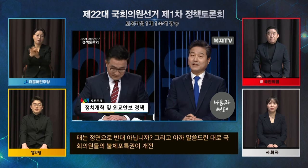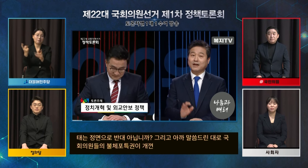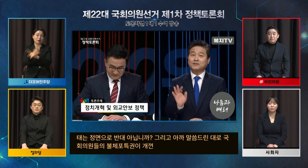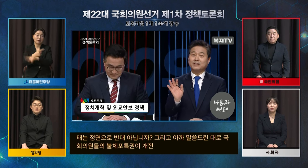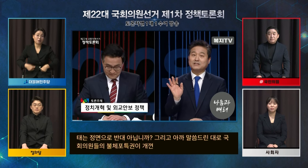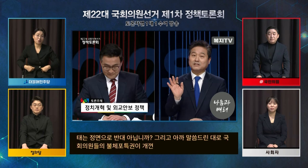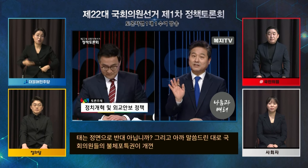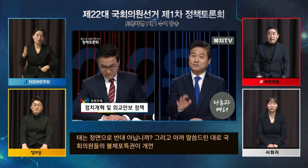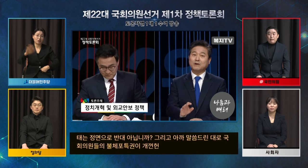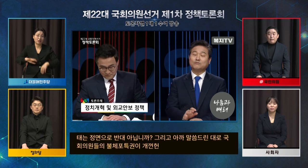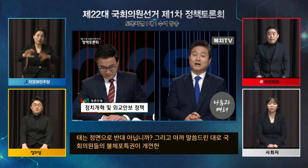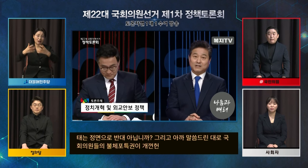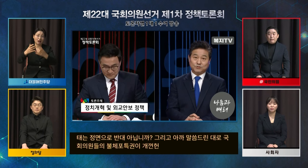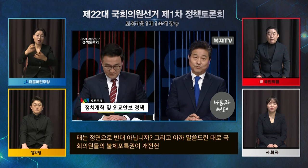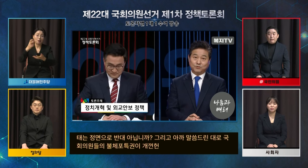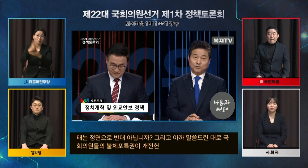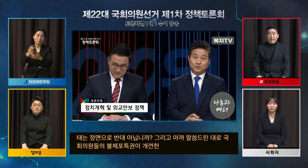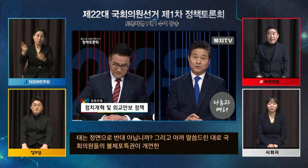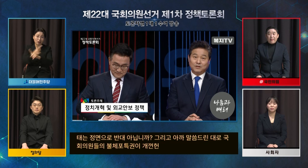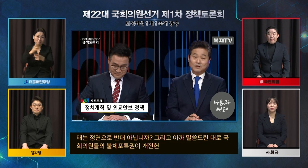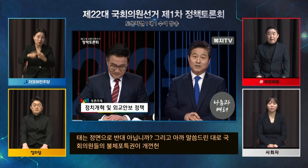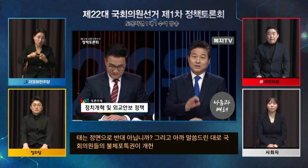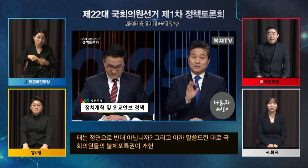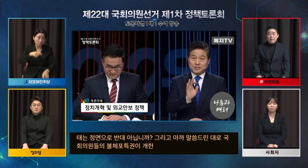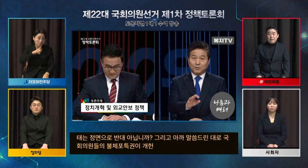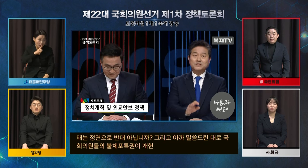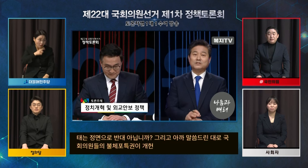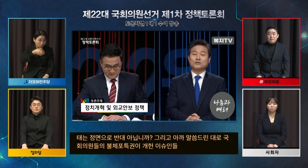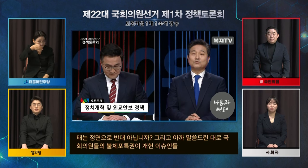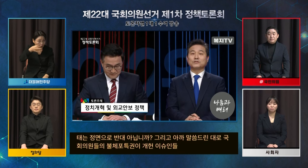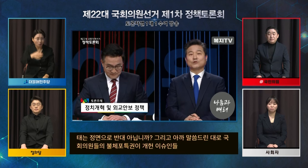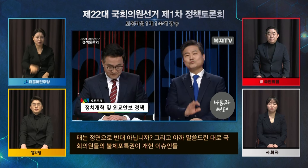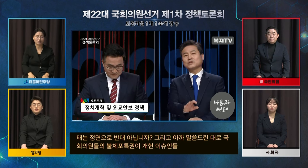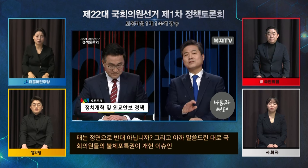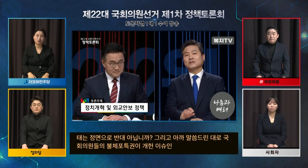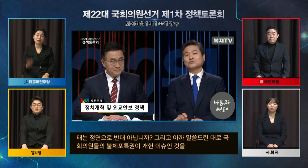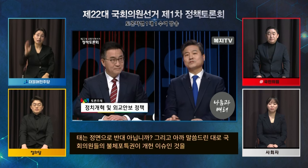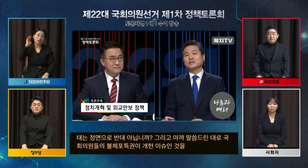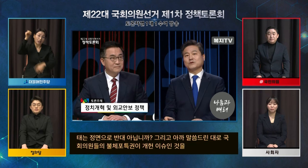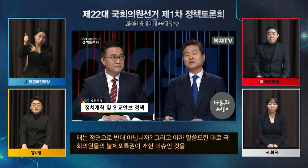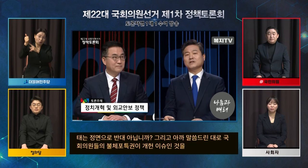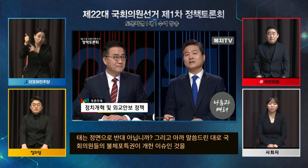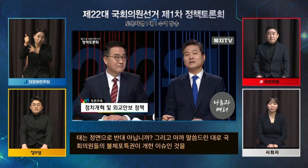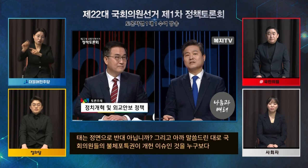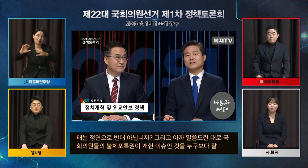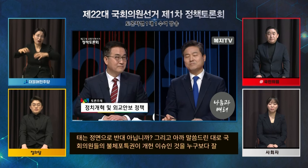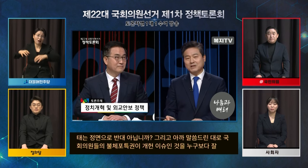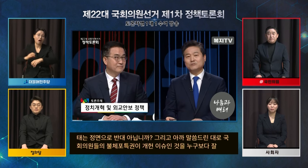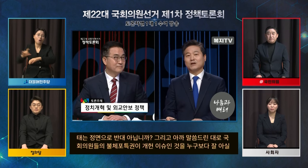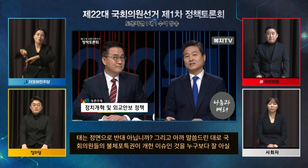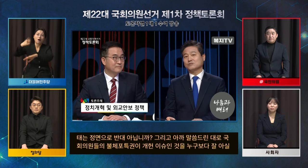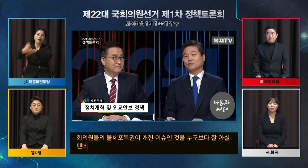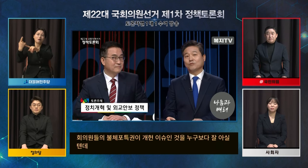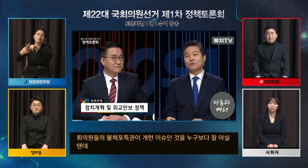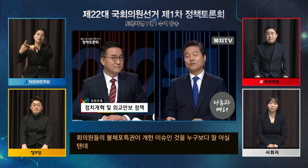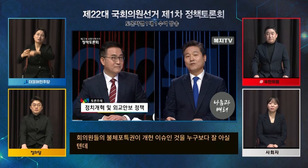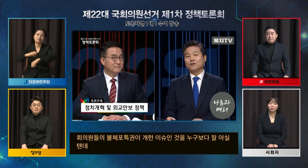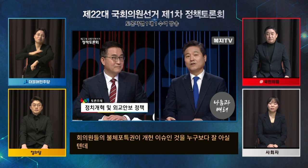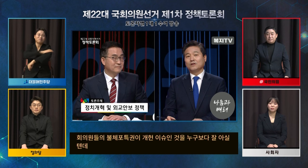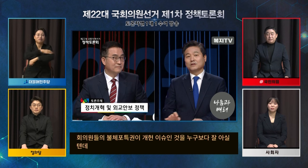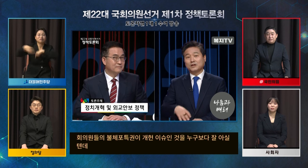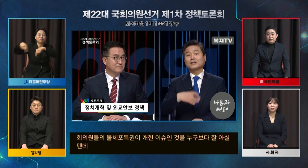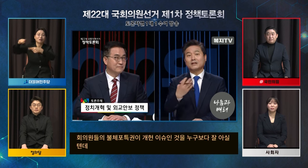아실 텐데 개헌에 대해서는 이런 방구 안 하시고 제왕적 대통령제, 윤석열 대통령의 제왕적 행태에 대해서는 한마디도 안 하시고